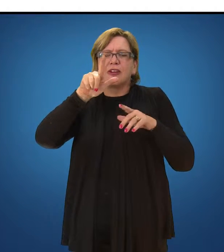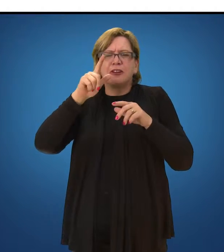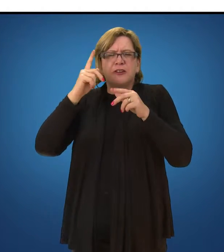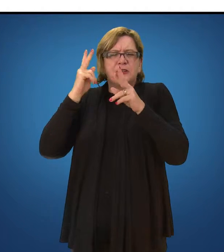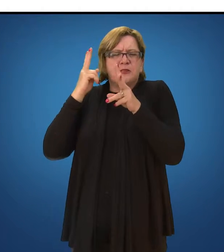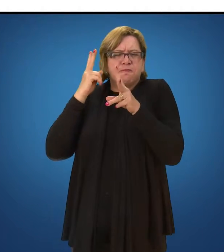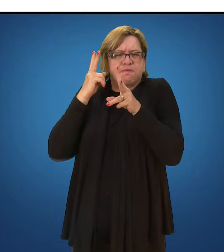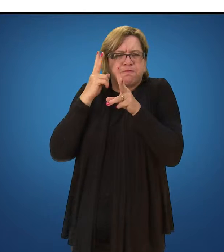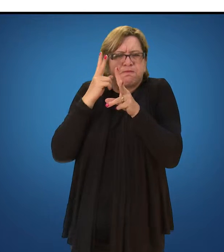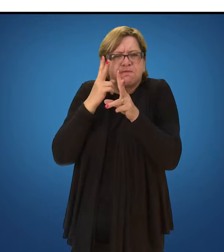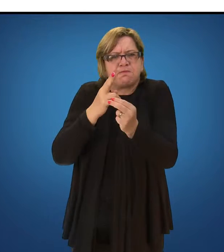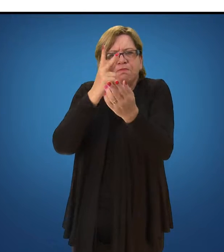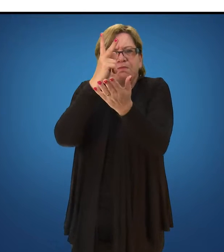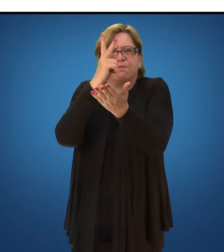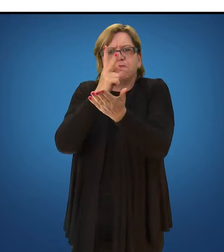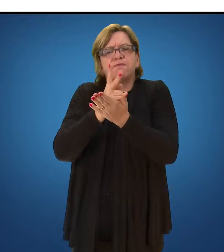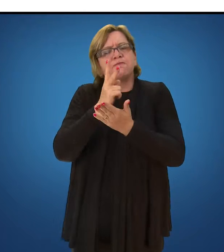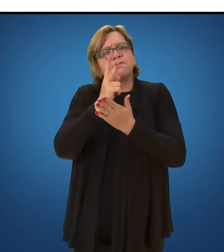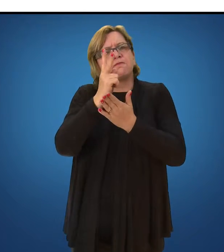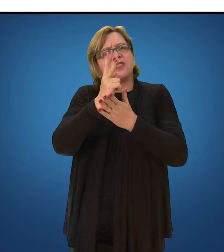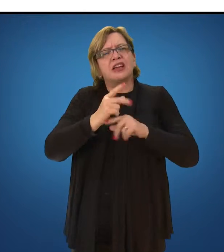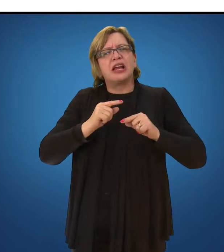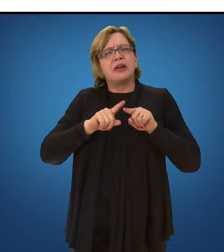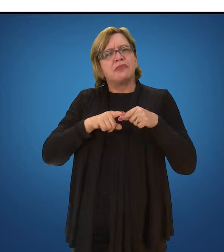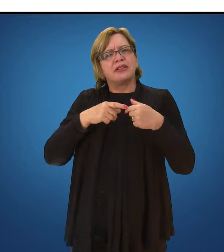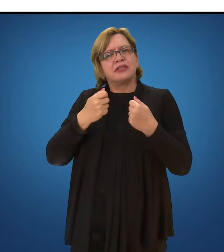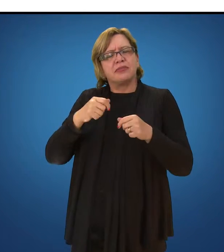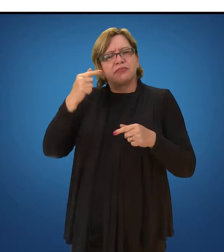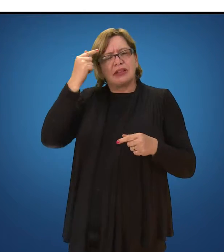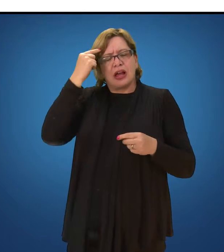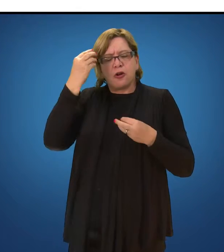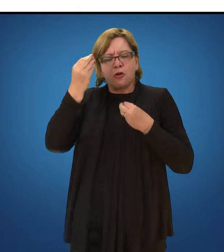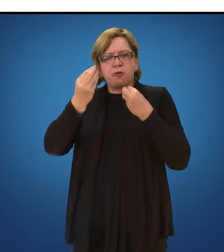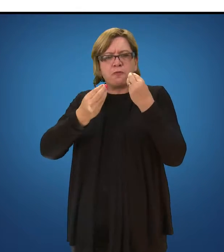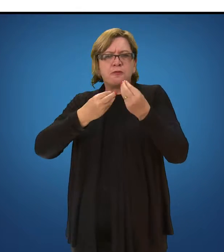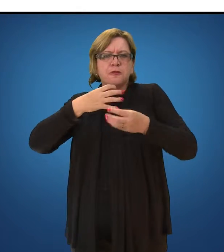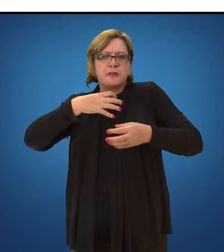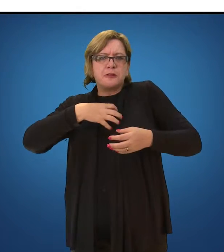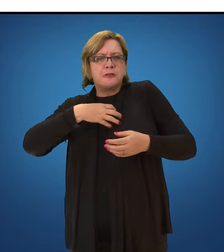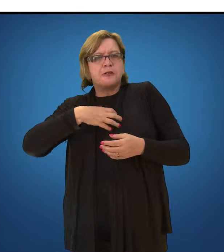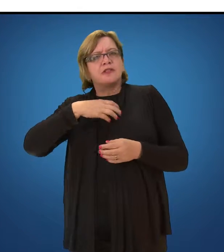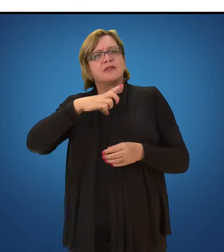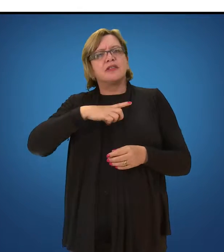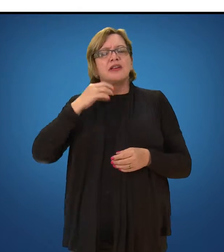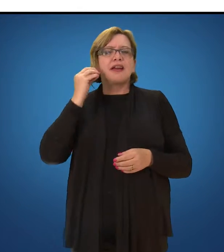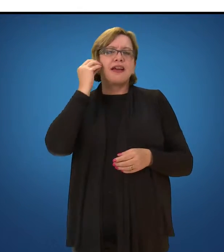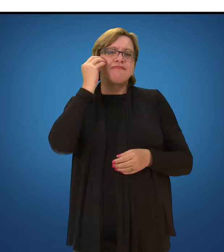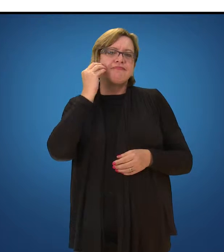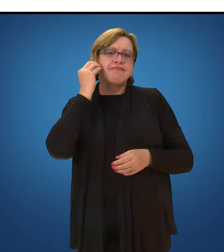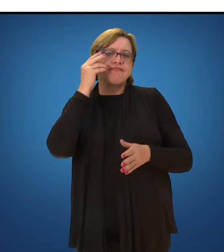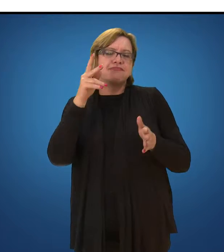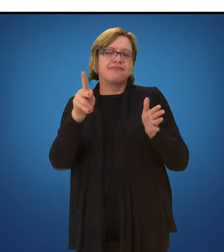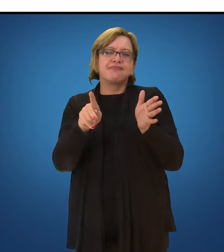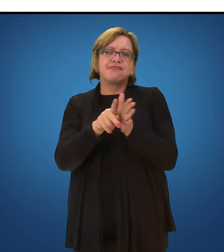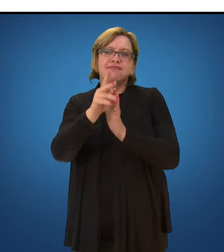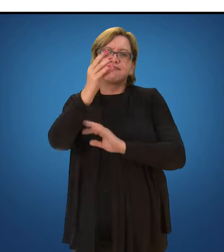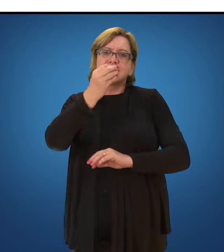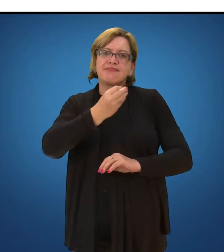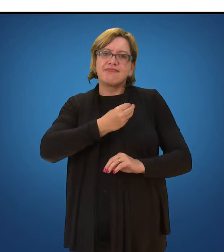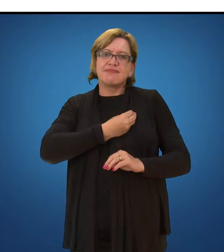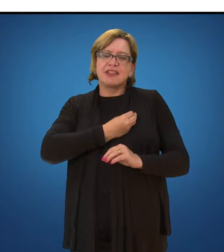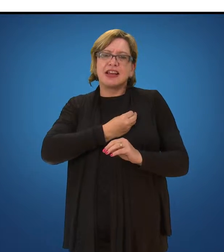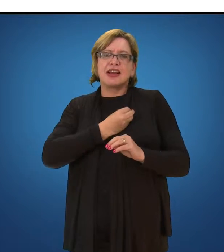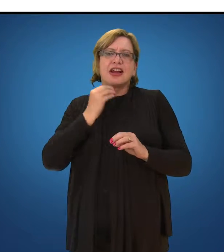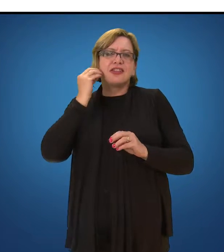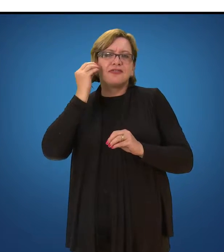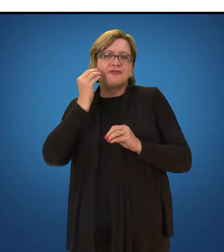a verdade, e pensar mais em como dar sentido a experiências que estão de fato desconectadas,